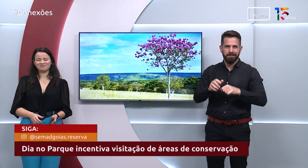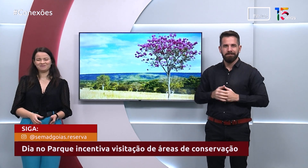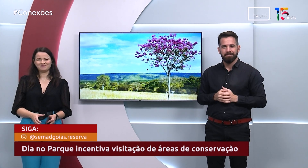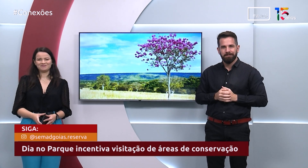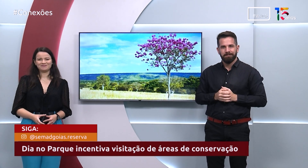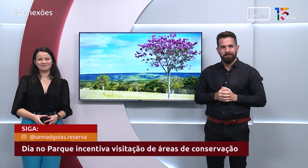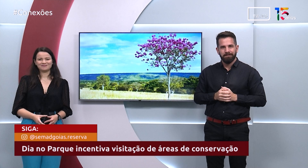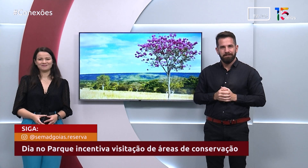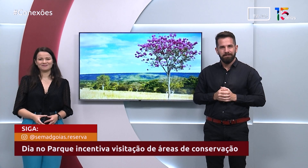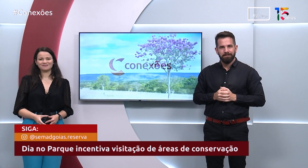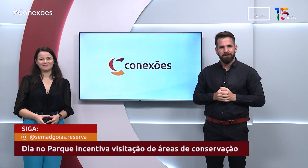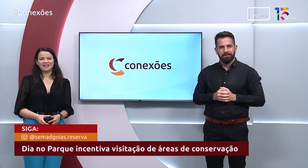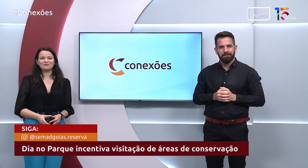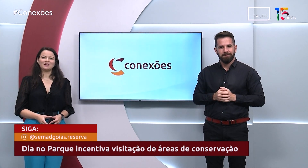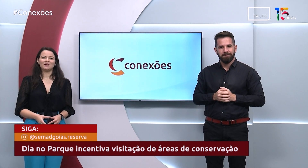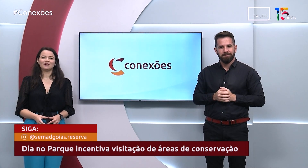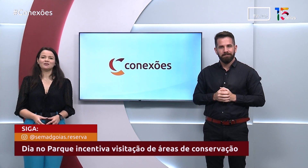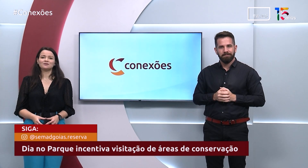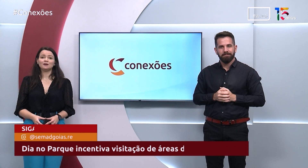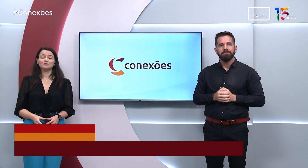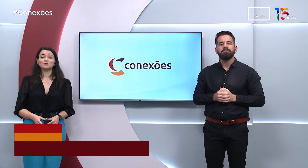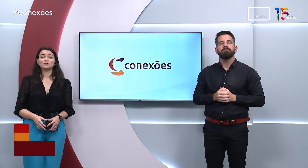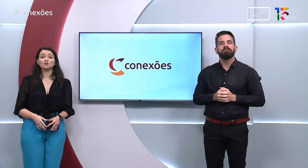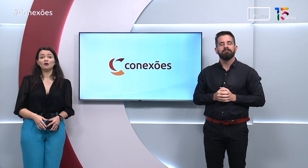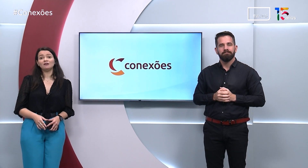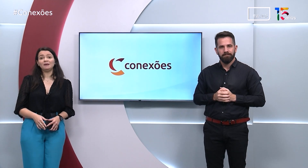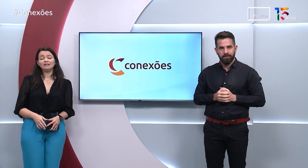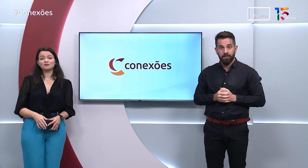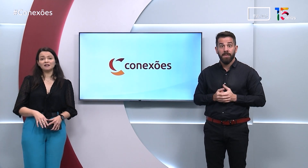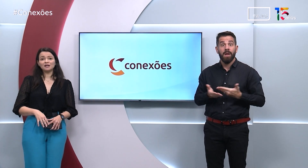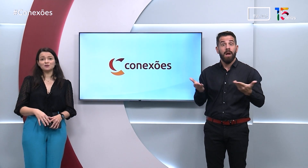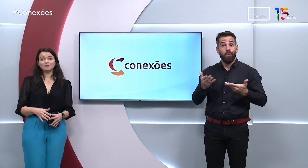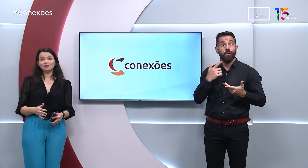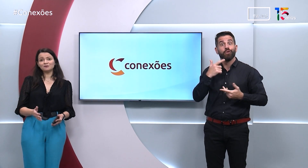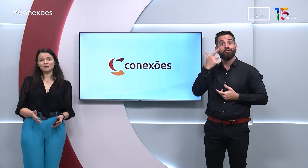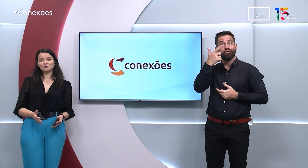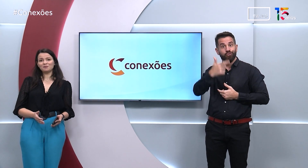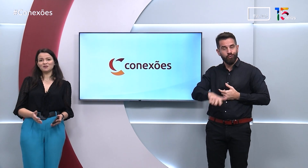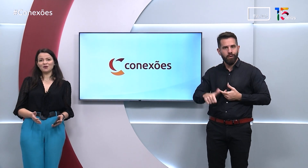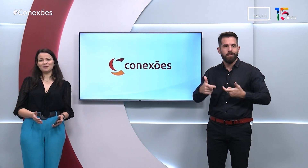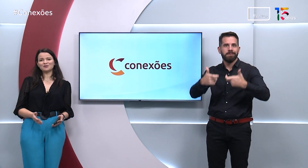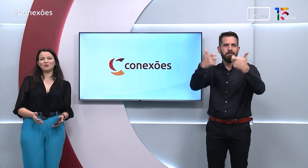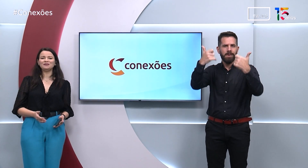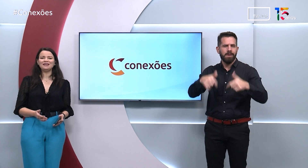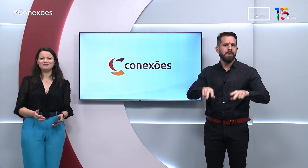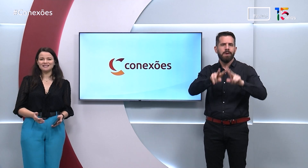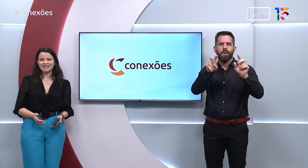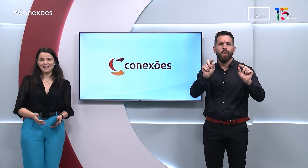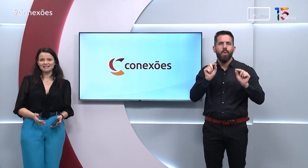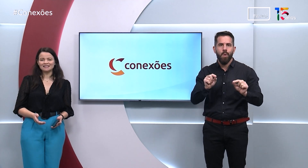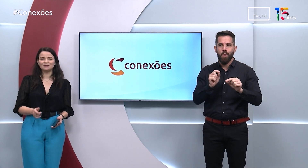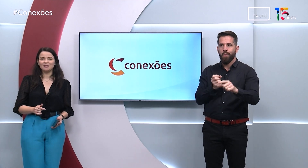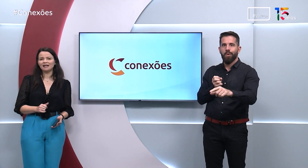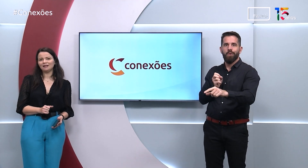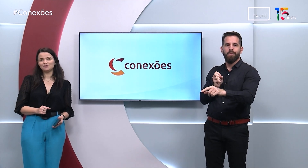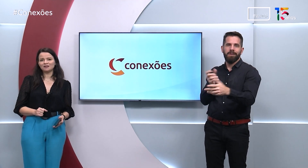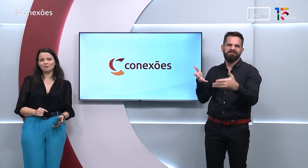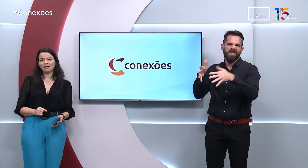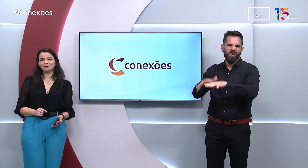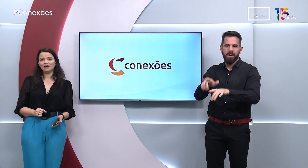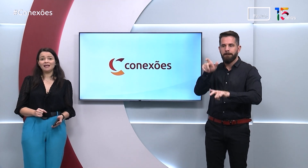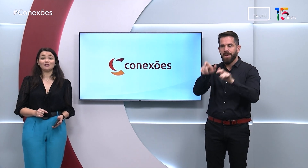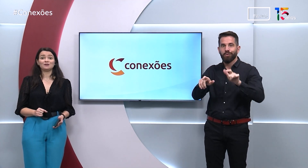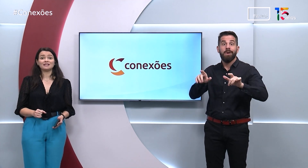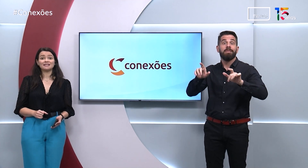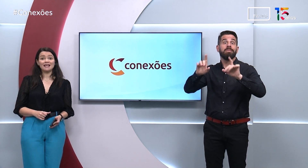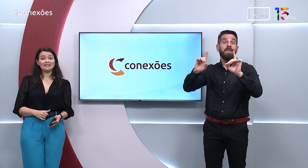goiás.reserva. E agora nós vamos novamente falar sobre a inclusão de pessoas com deficiência no mercado de